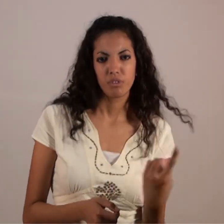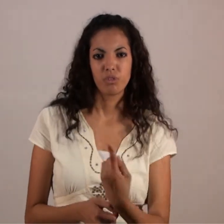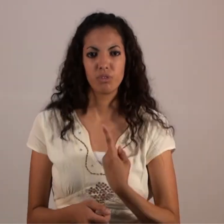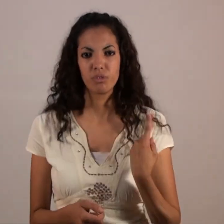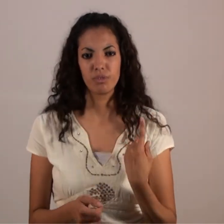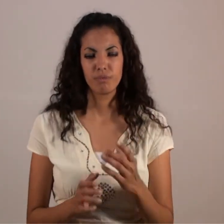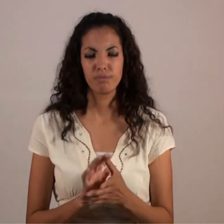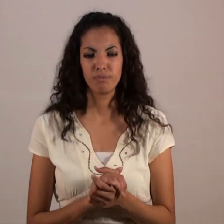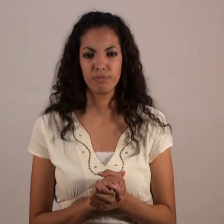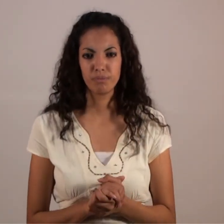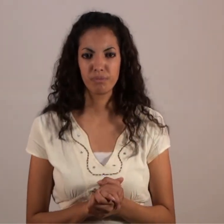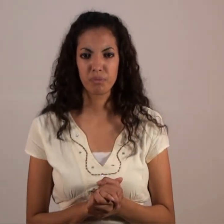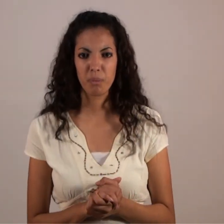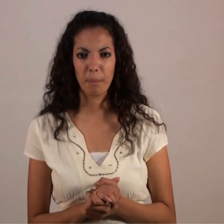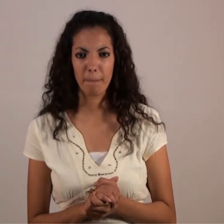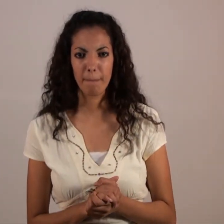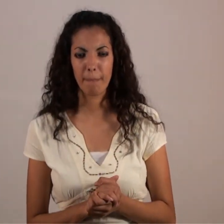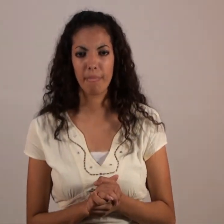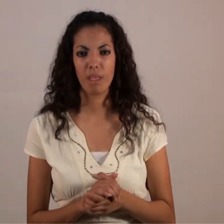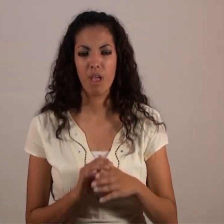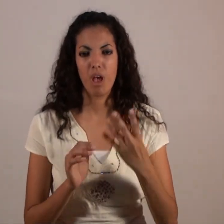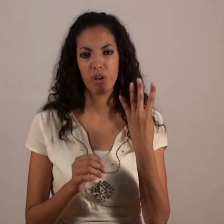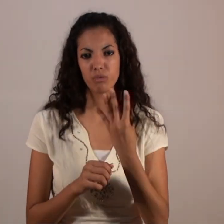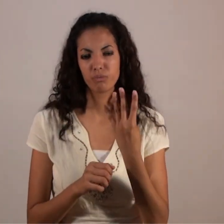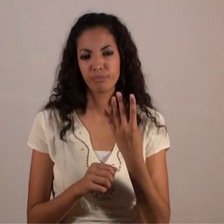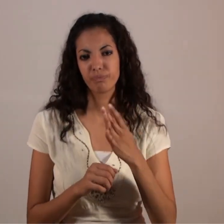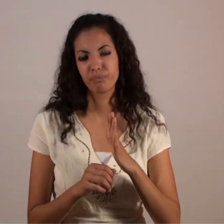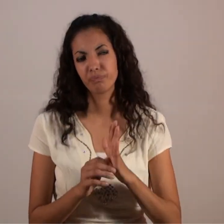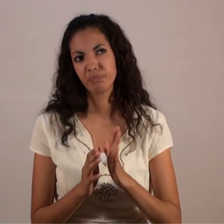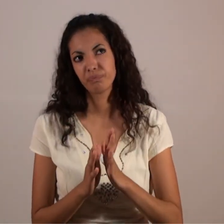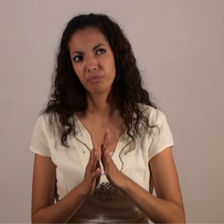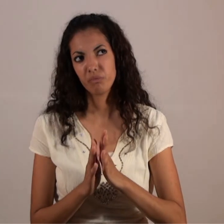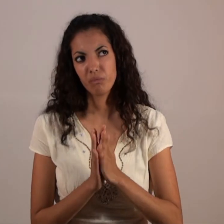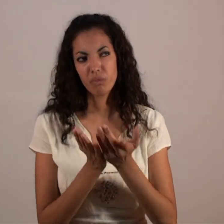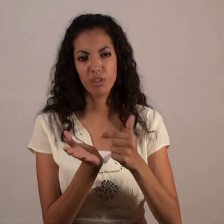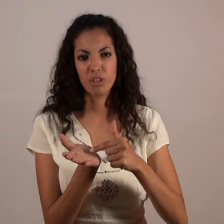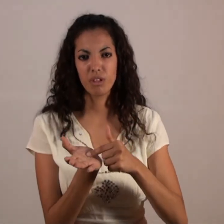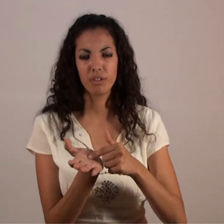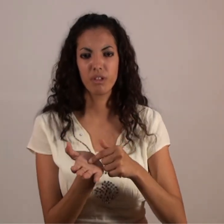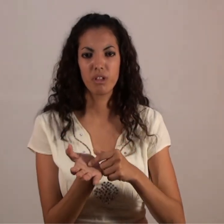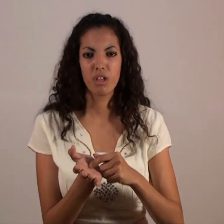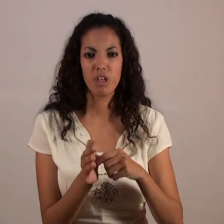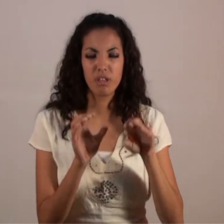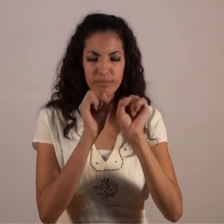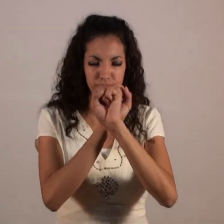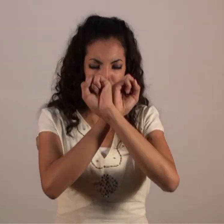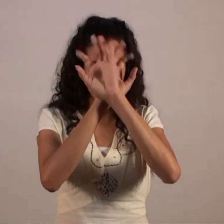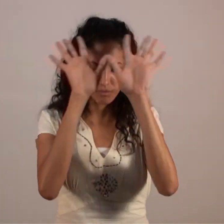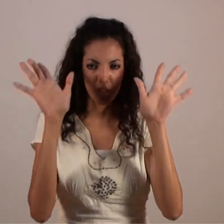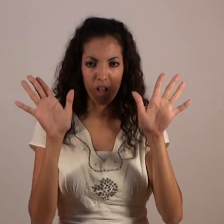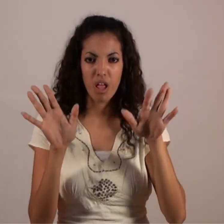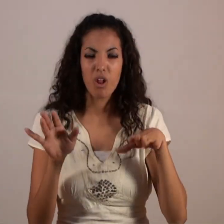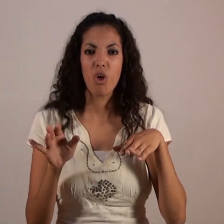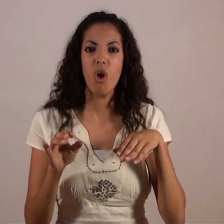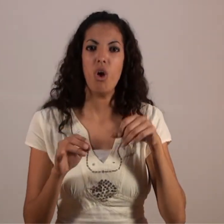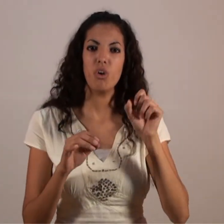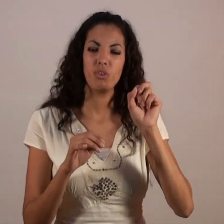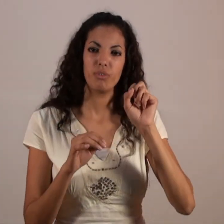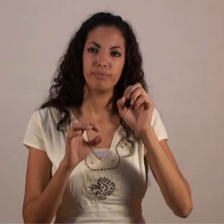4. El libro de Hebreos es muy claro de que el sacrificio de Jesús, hecho una vez para siempre, fue todo lo que